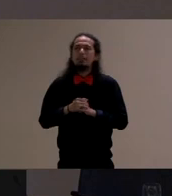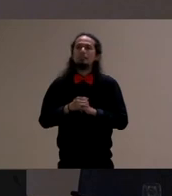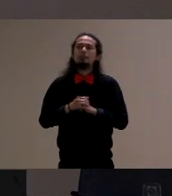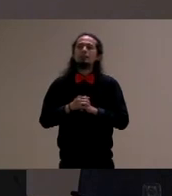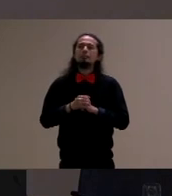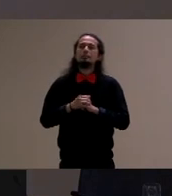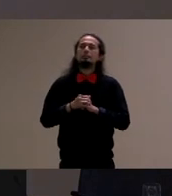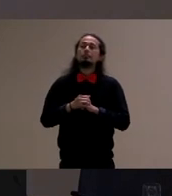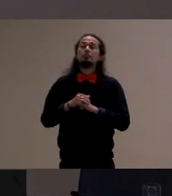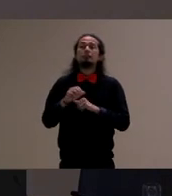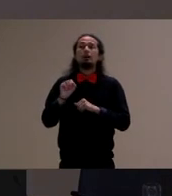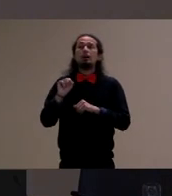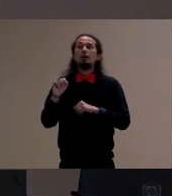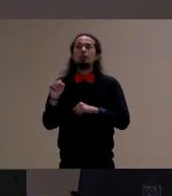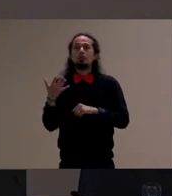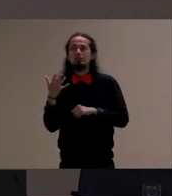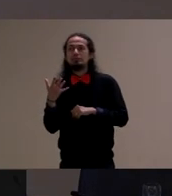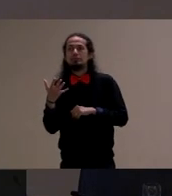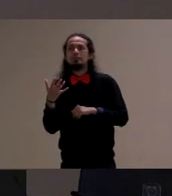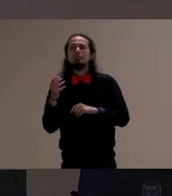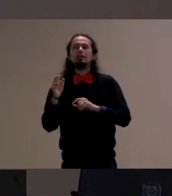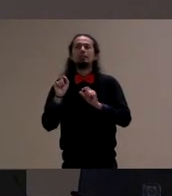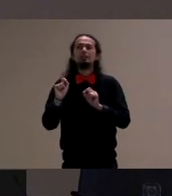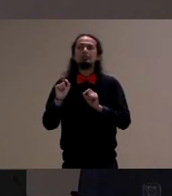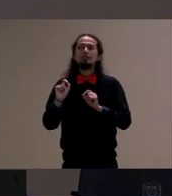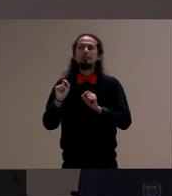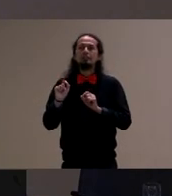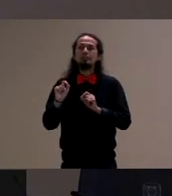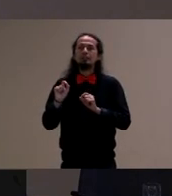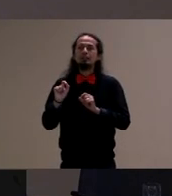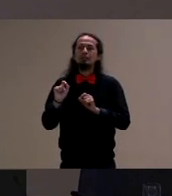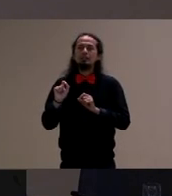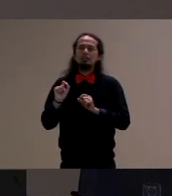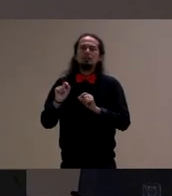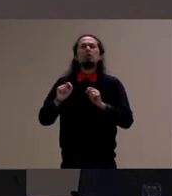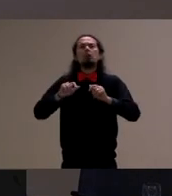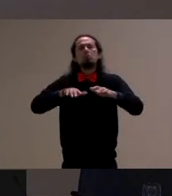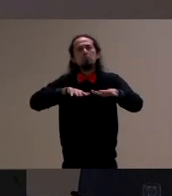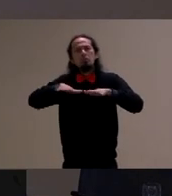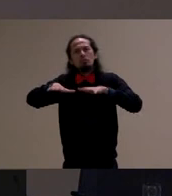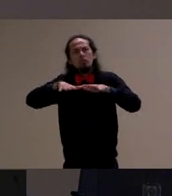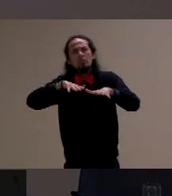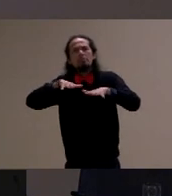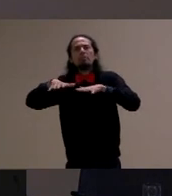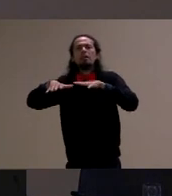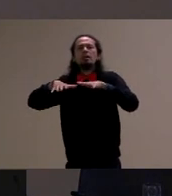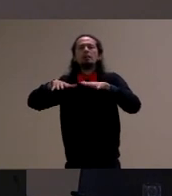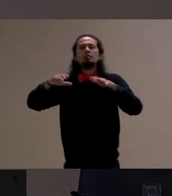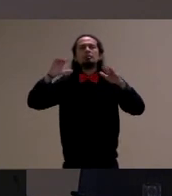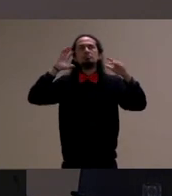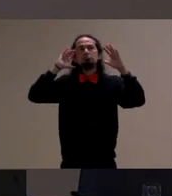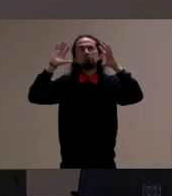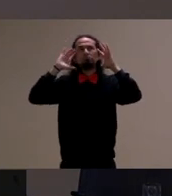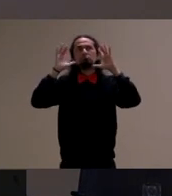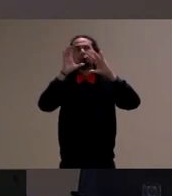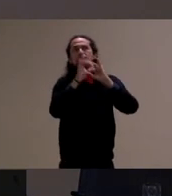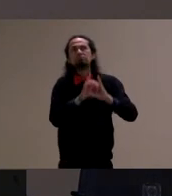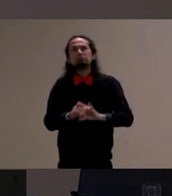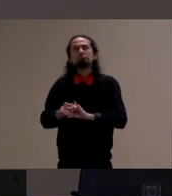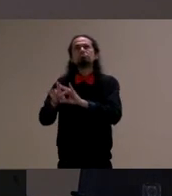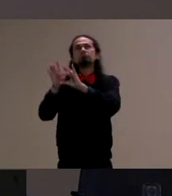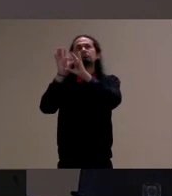se deu então né e possibilitou por um lado o próprio movimento né de a atualização